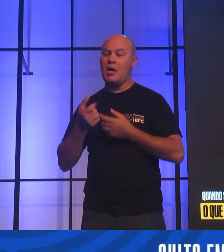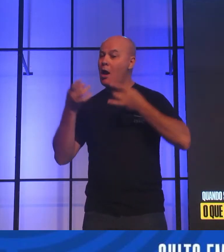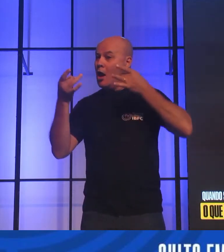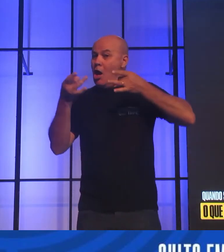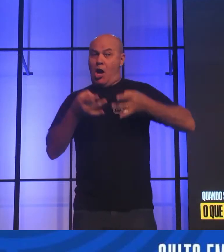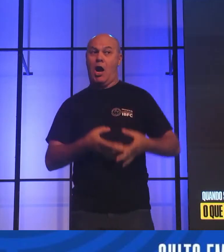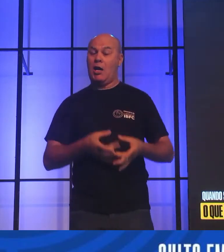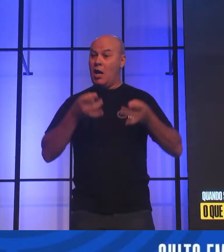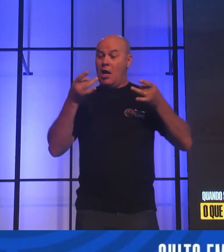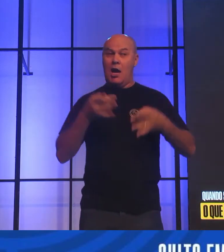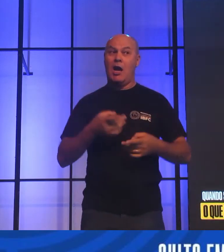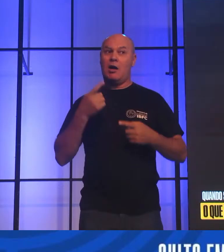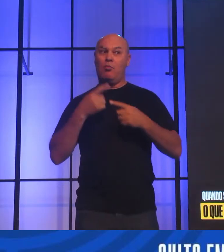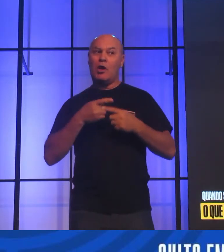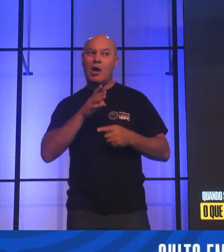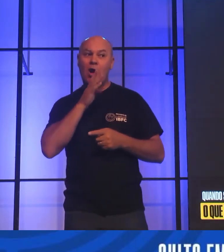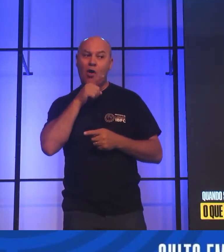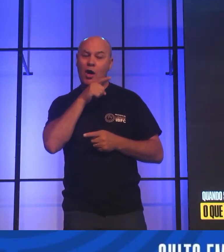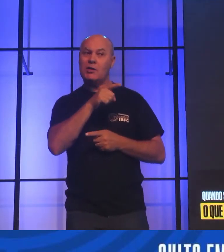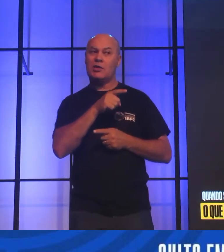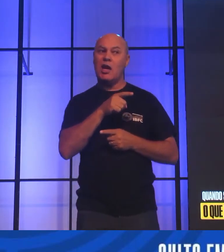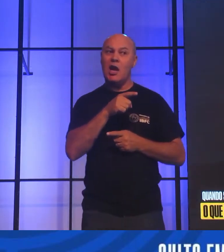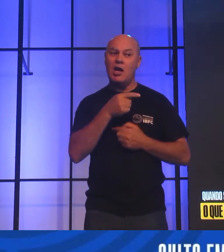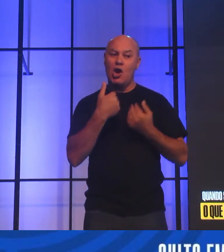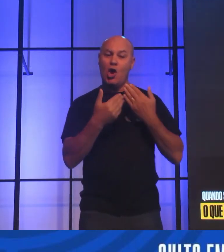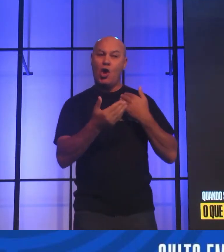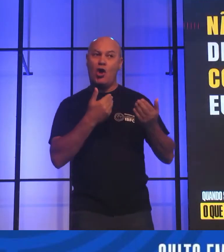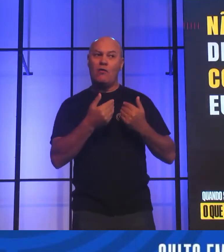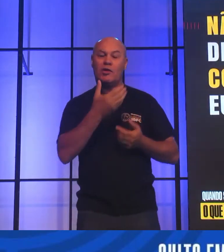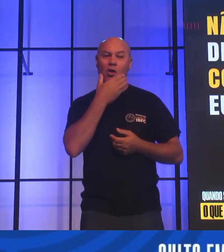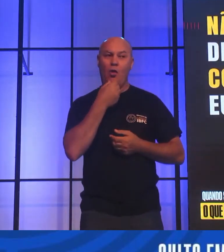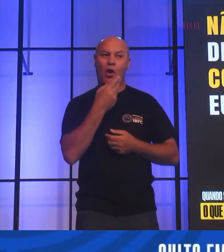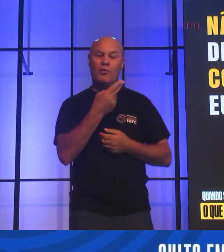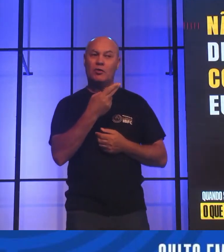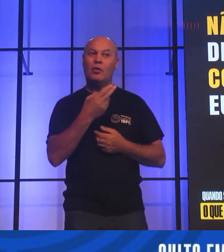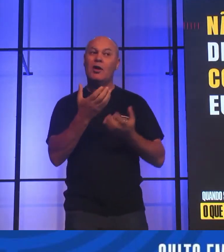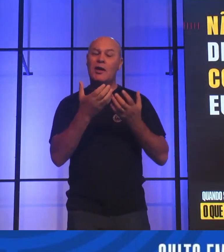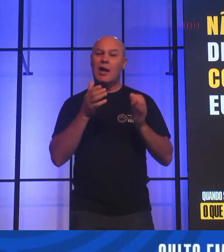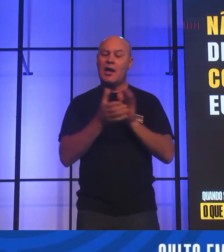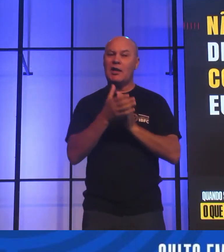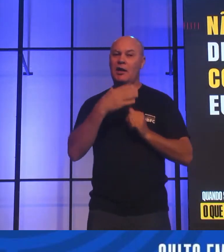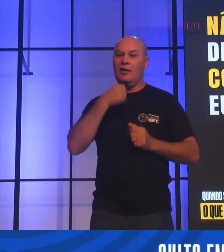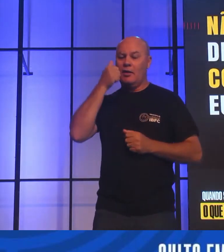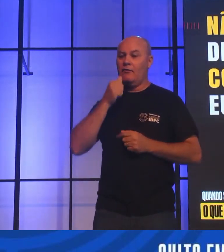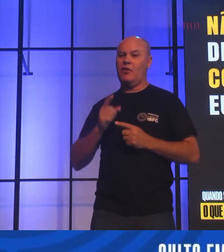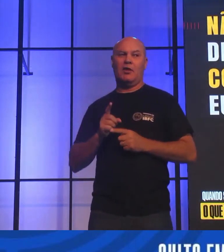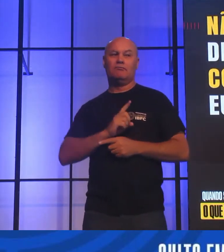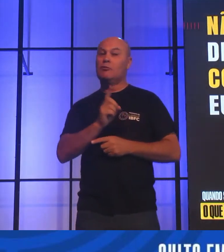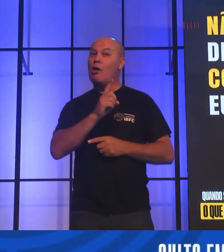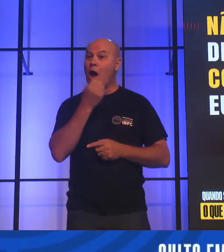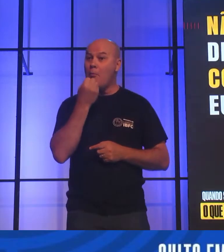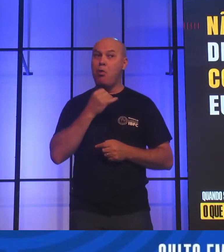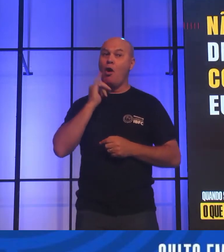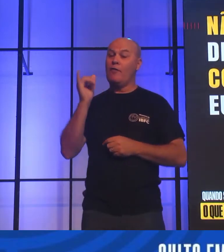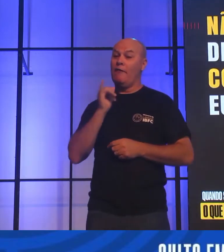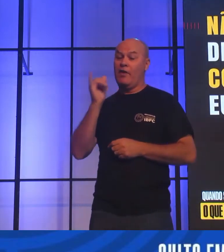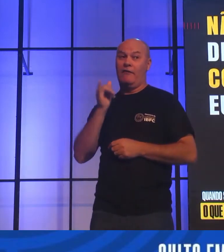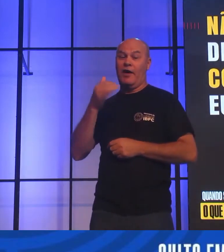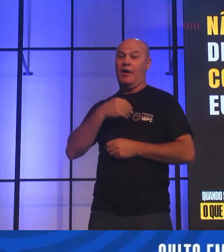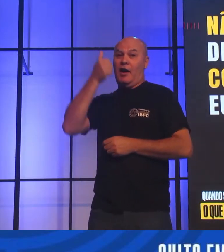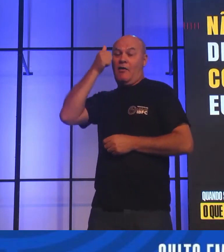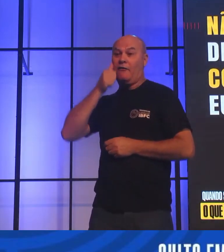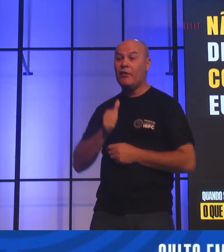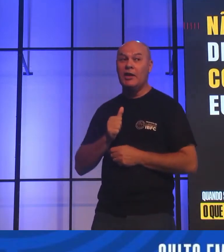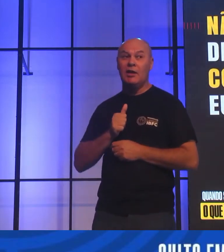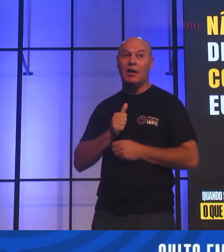revelavam, mostravam realmente de fato quem eu sou. Gente, você precisa colocar na sua cabeça que nós